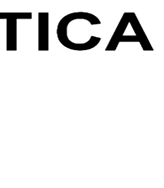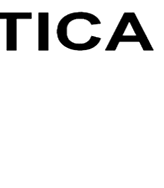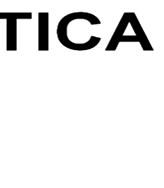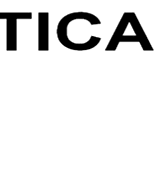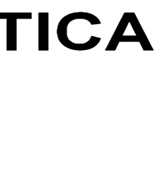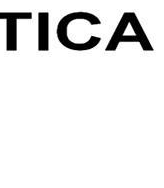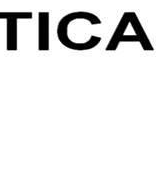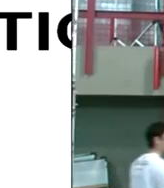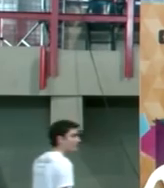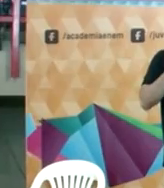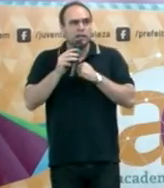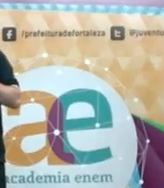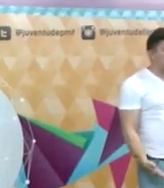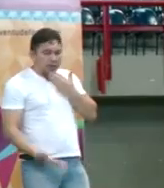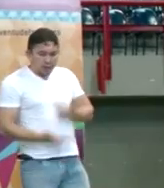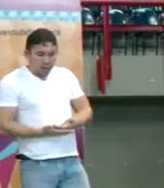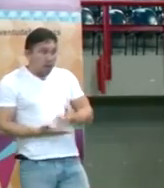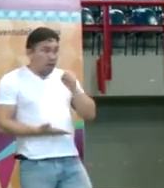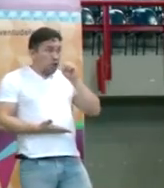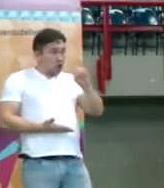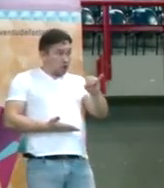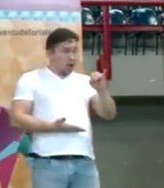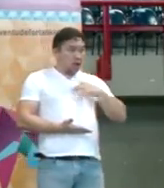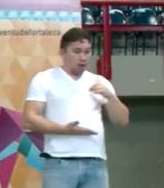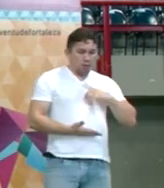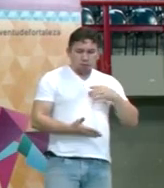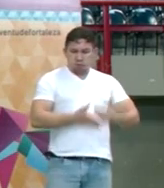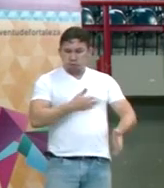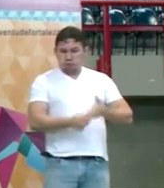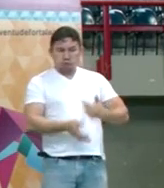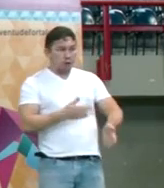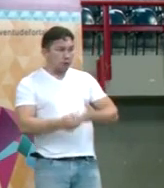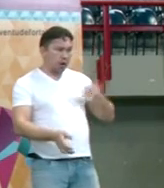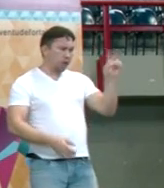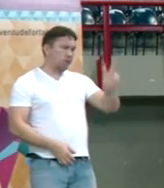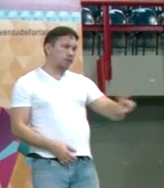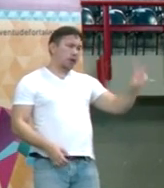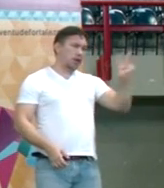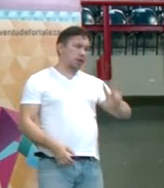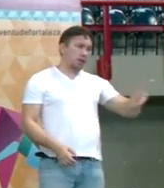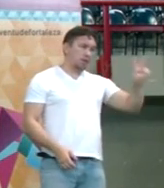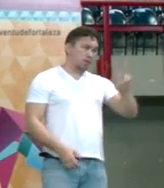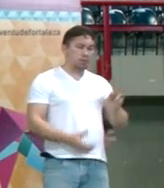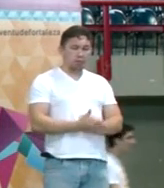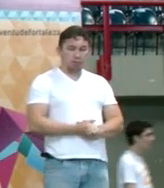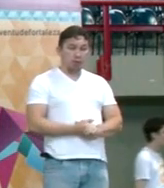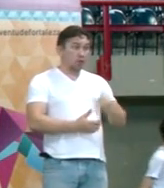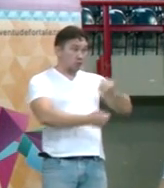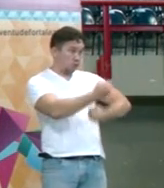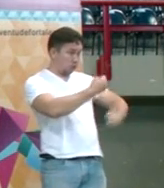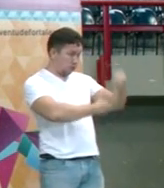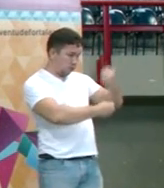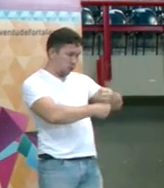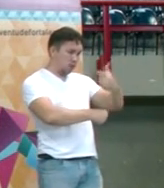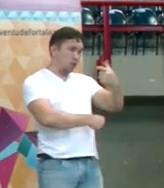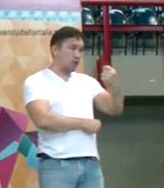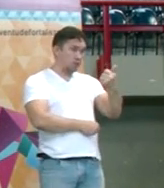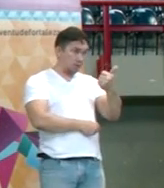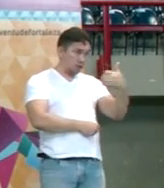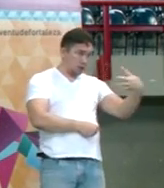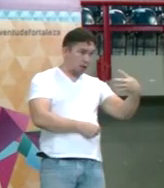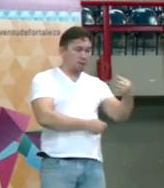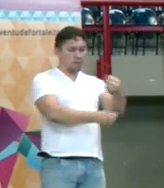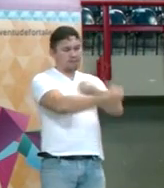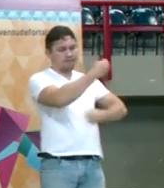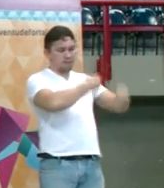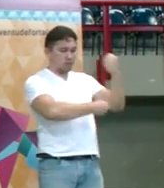o impressionante é o seguinte: se você pegar uma prova qualquer do vestibular, se você pegar a prova do ano passado, de 2014,